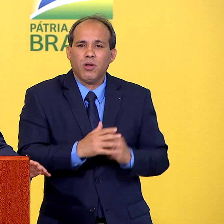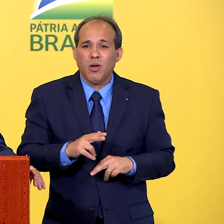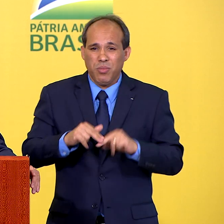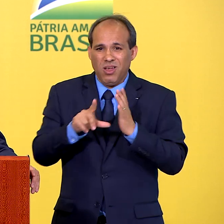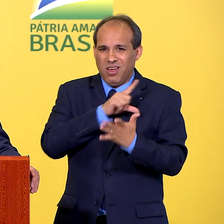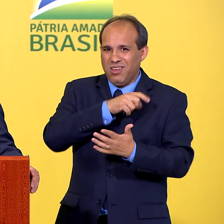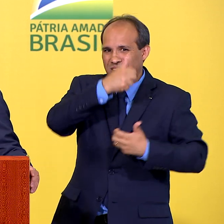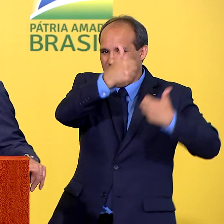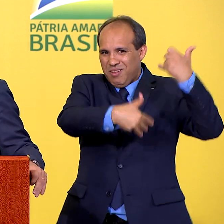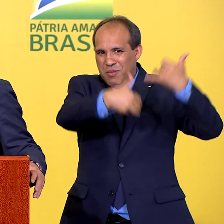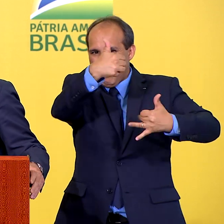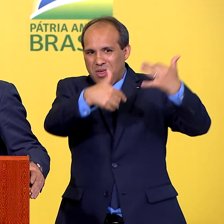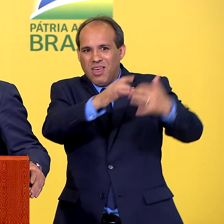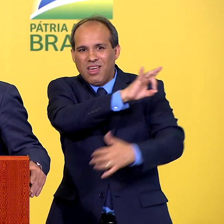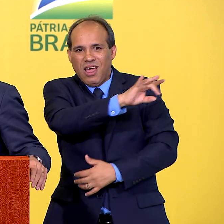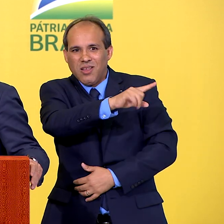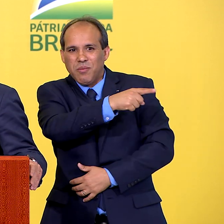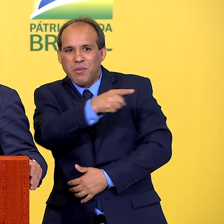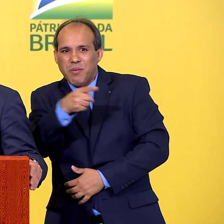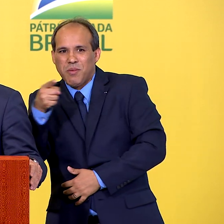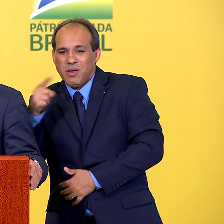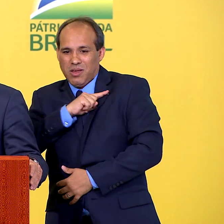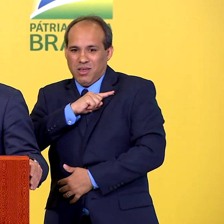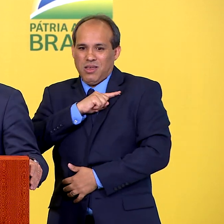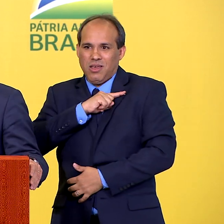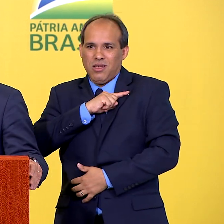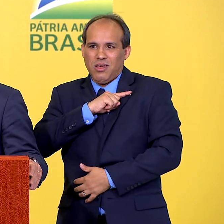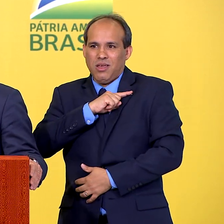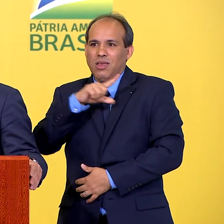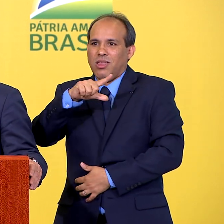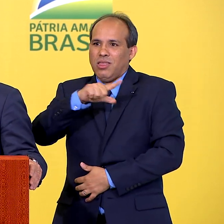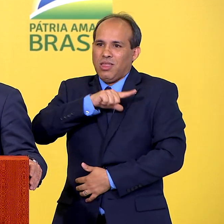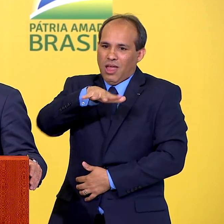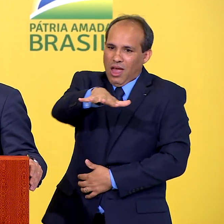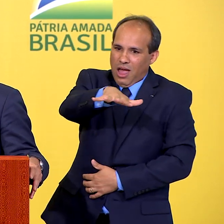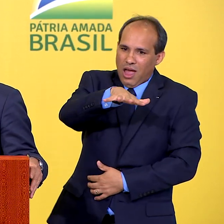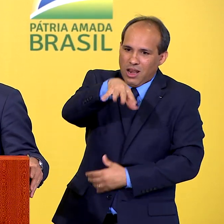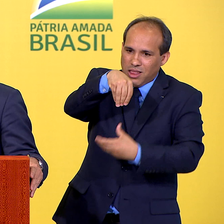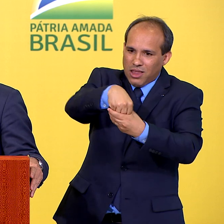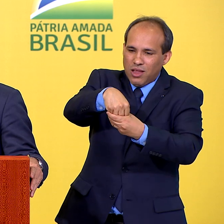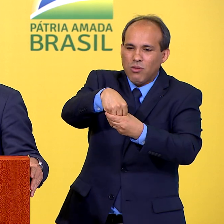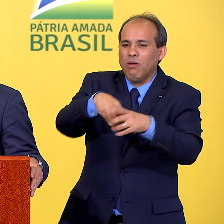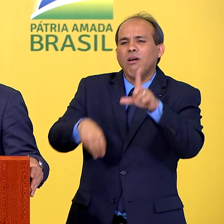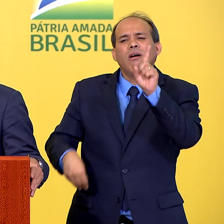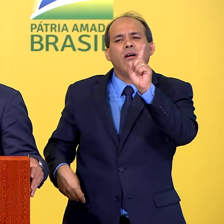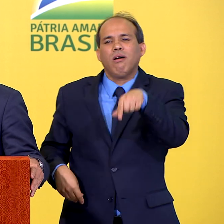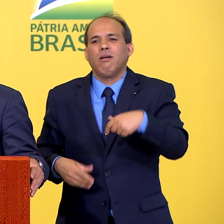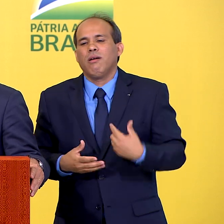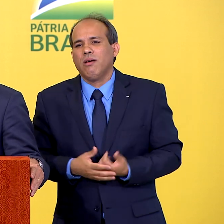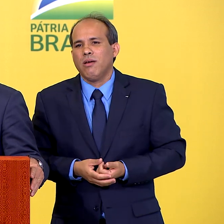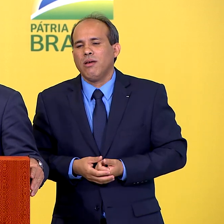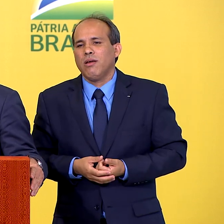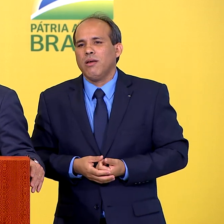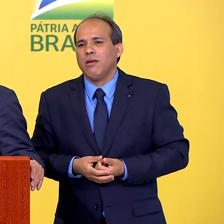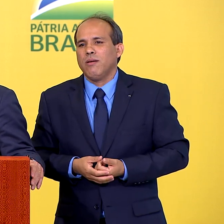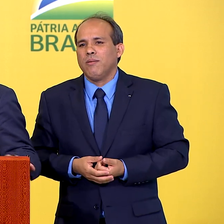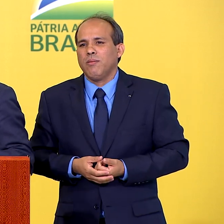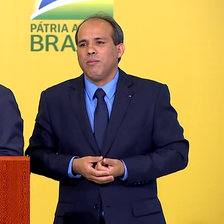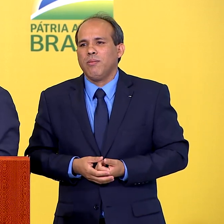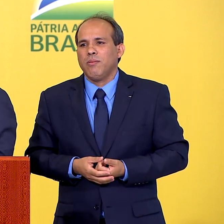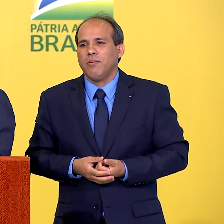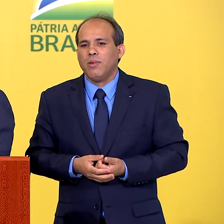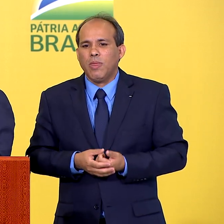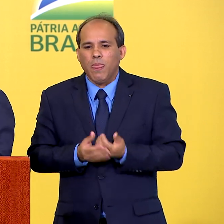aqui, há um território árido, que é o território, presidente Canuto,